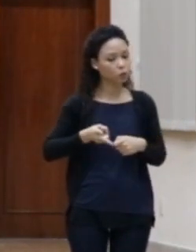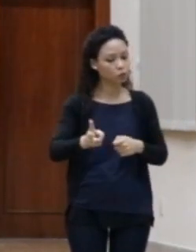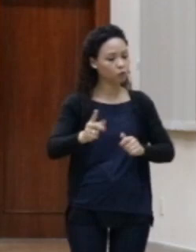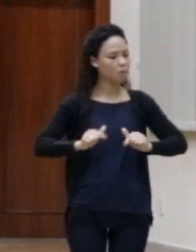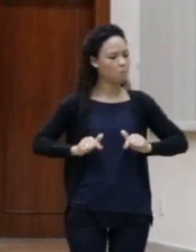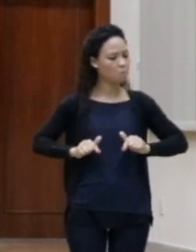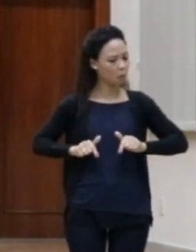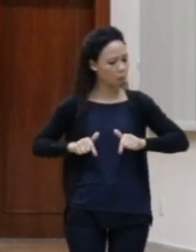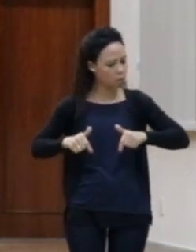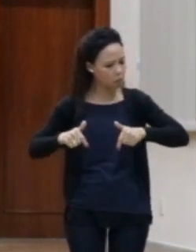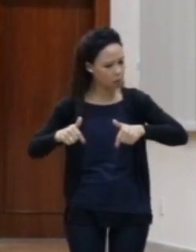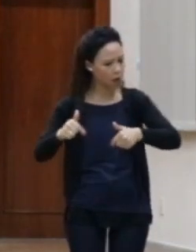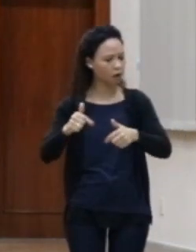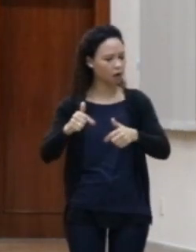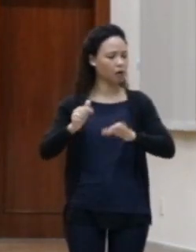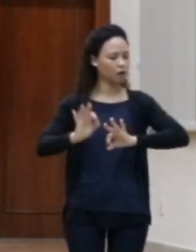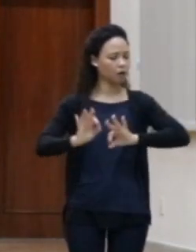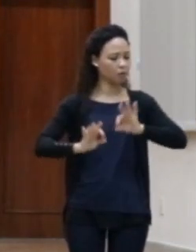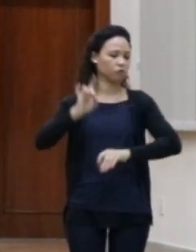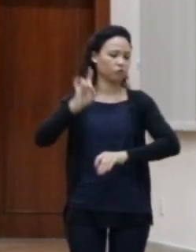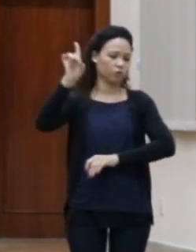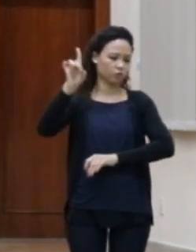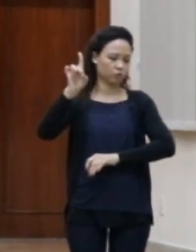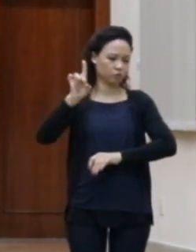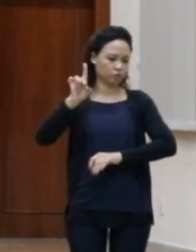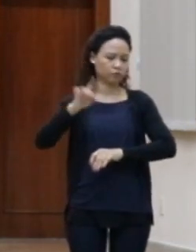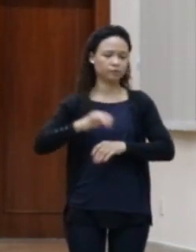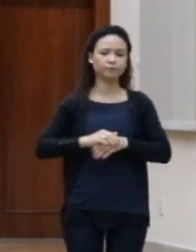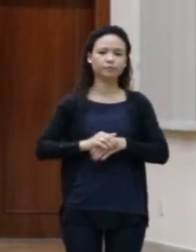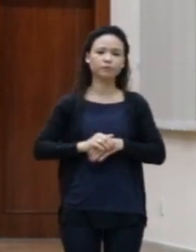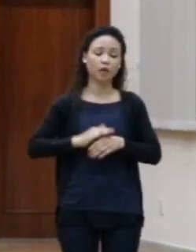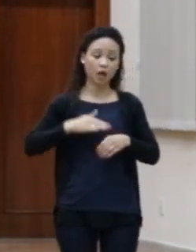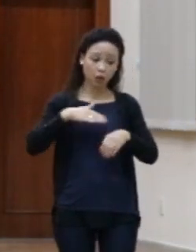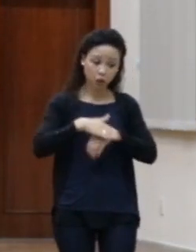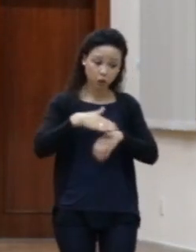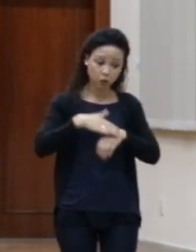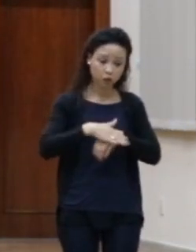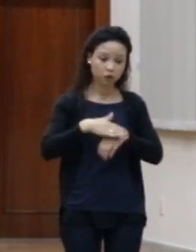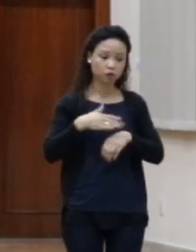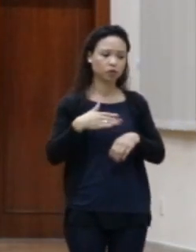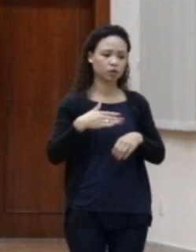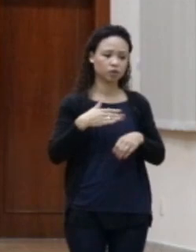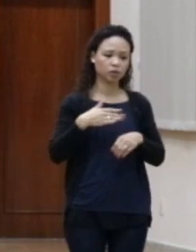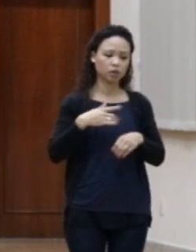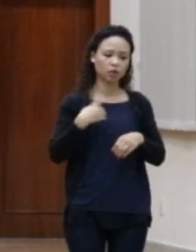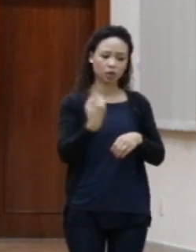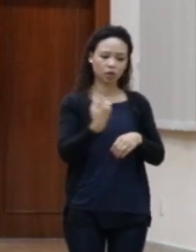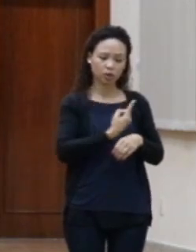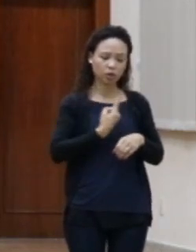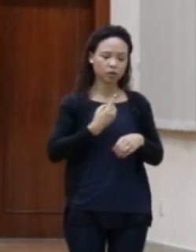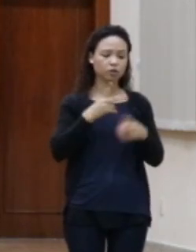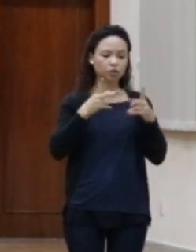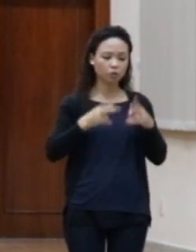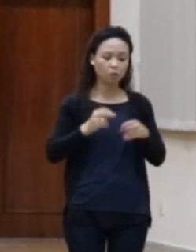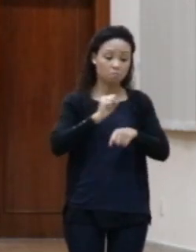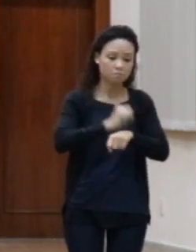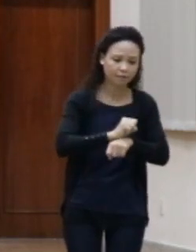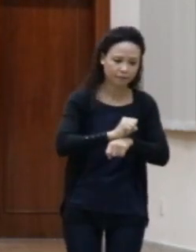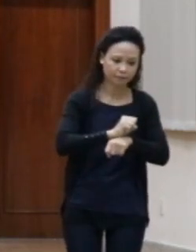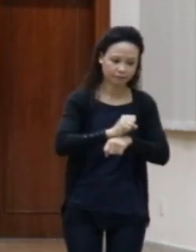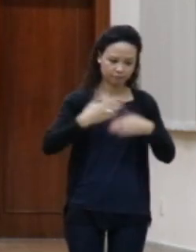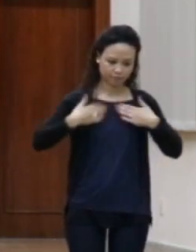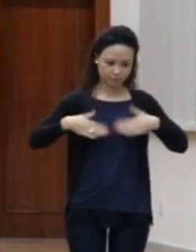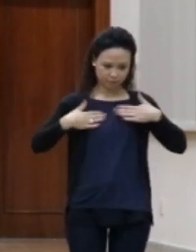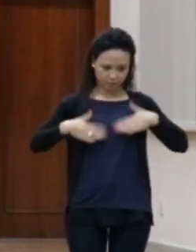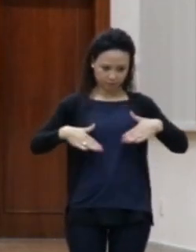aponta 2 entendimentos. O entendimento de que enquanto é dia aqui, quando o Senhor